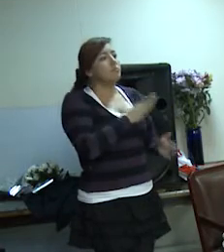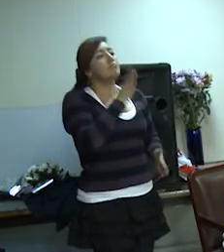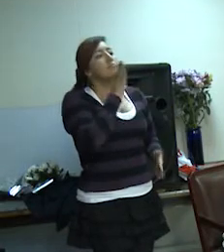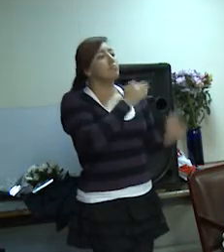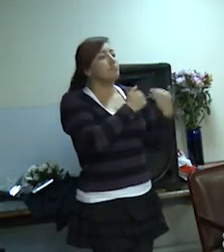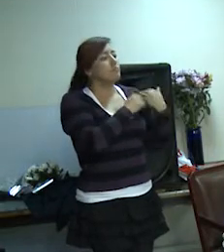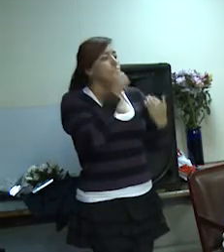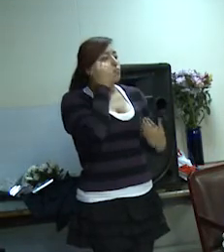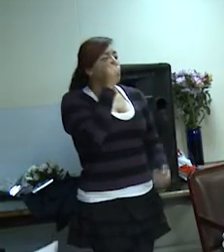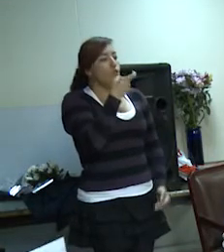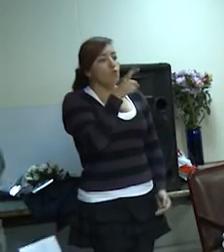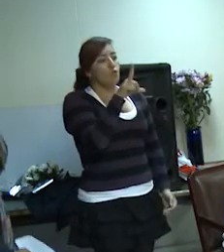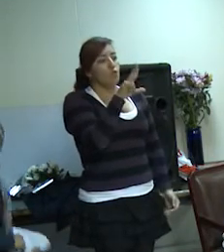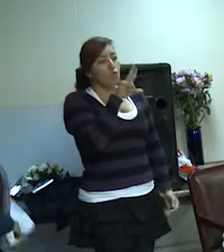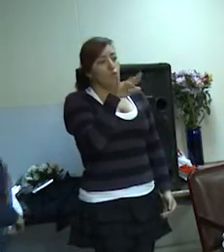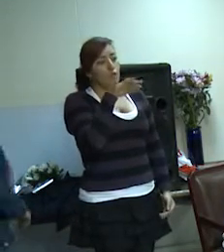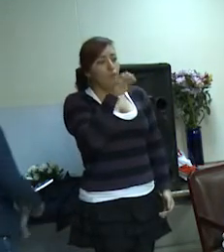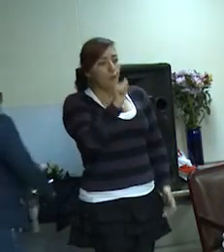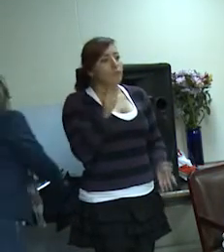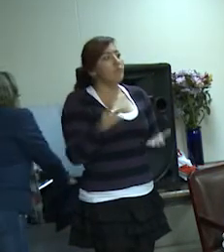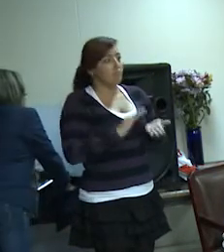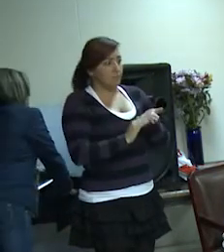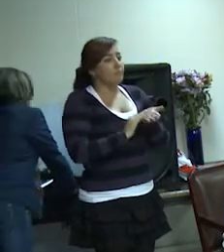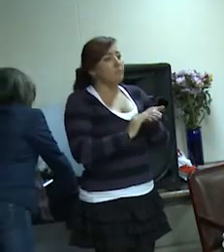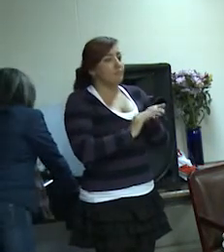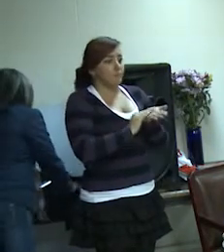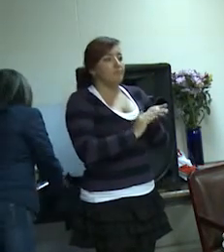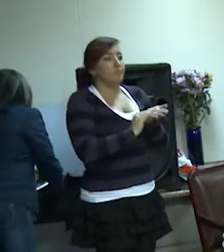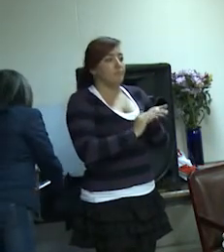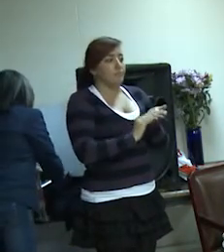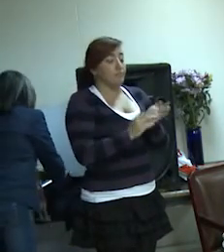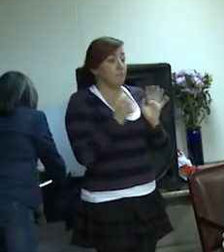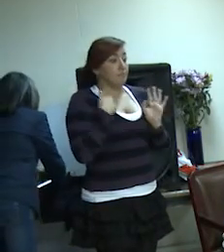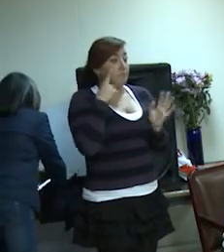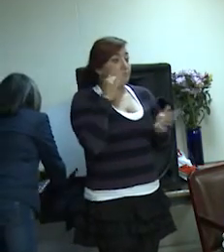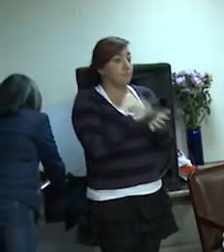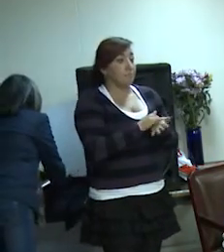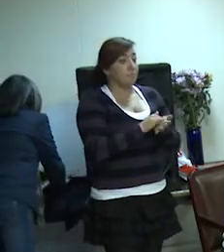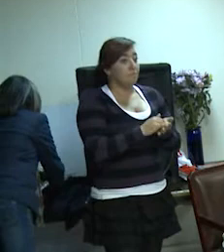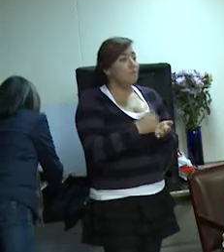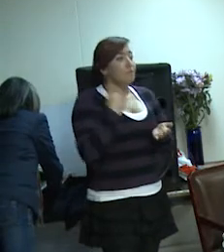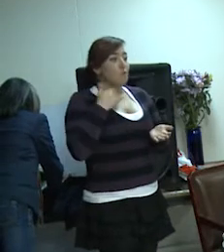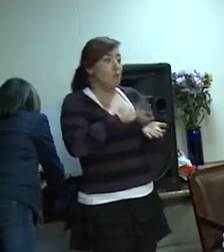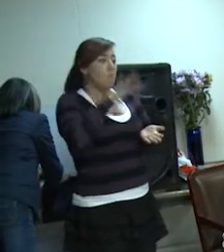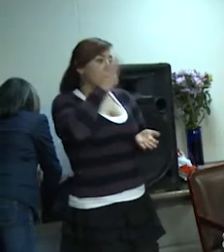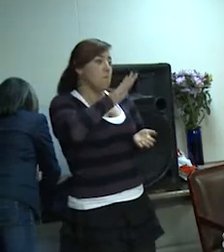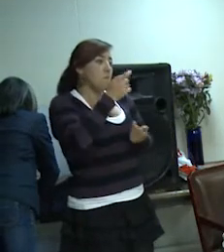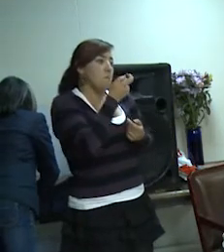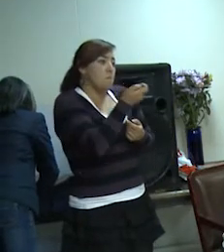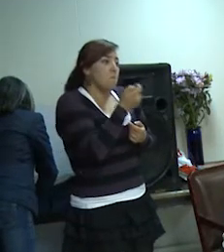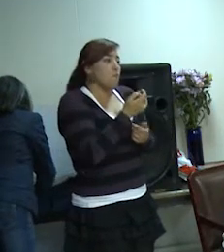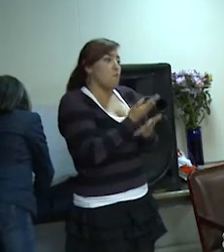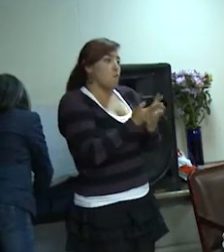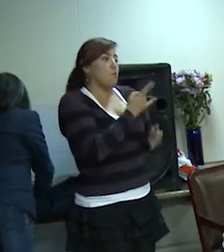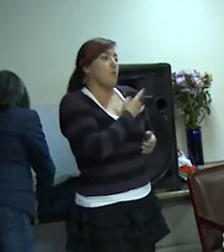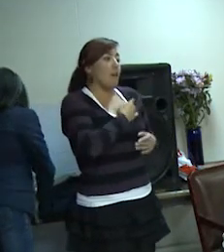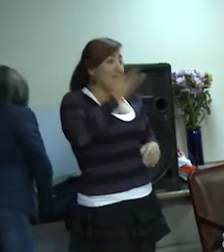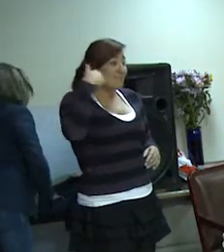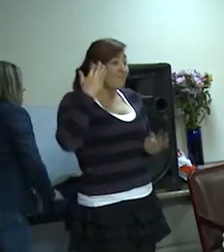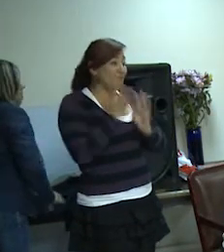Gloria están por resolver. Que creo que yo siento que no participé mucho en las cosas de la